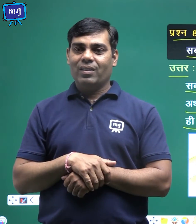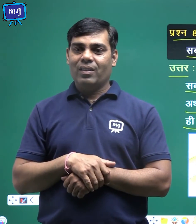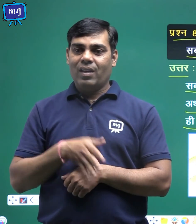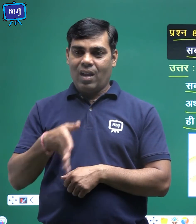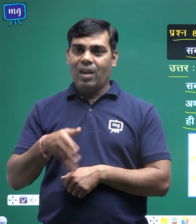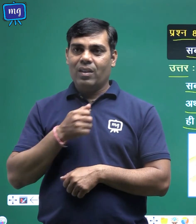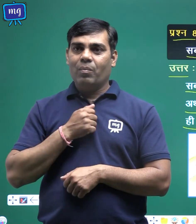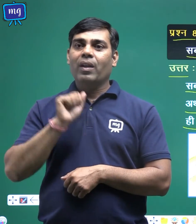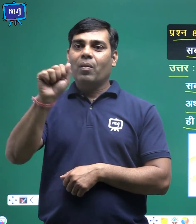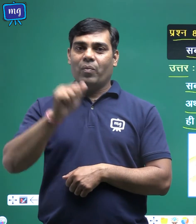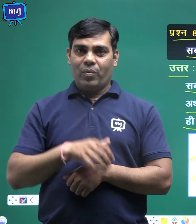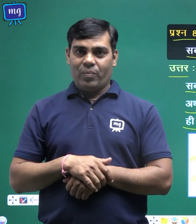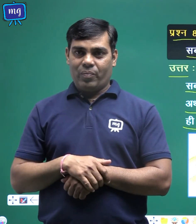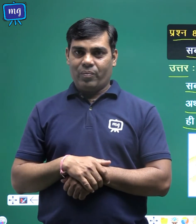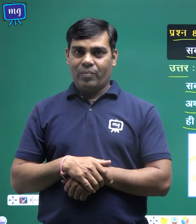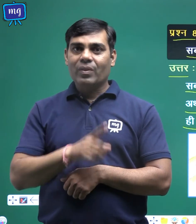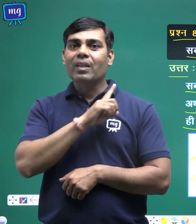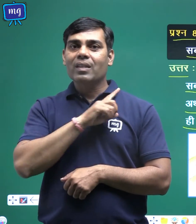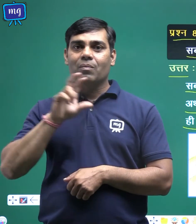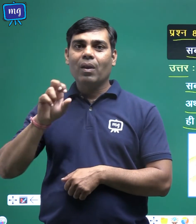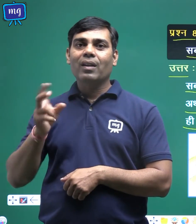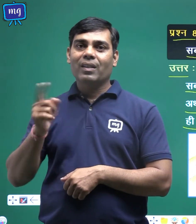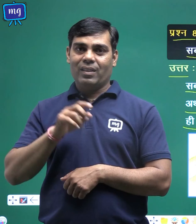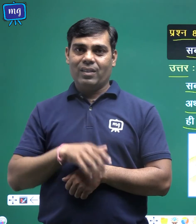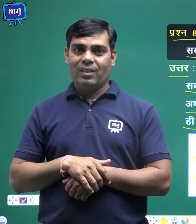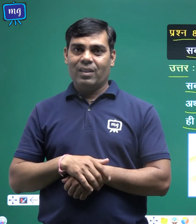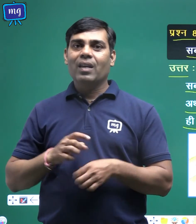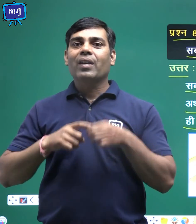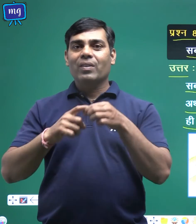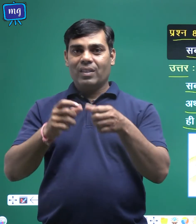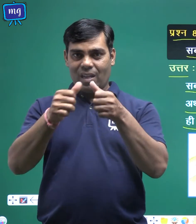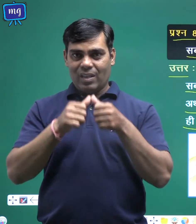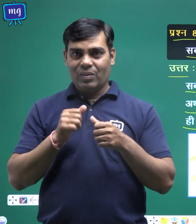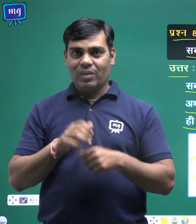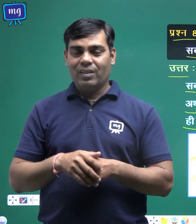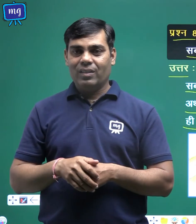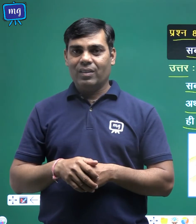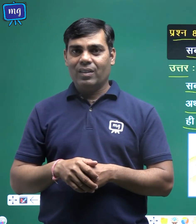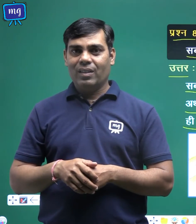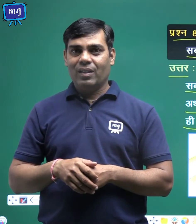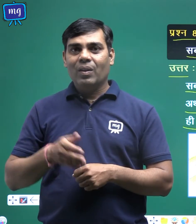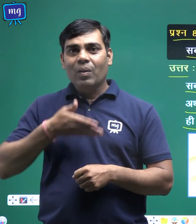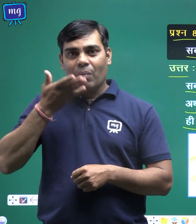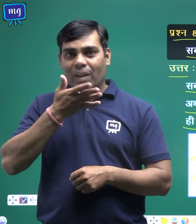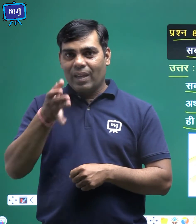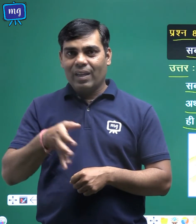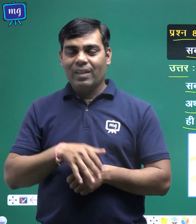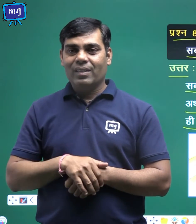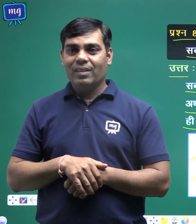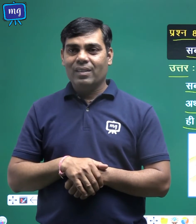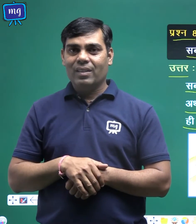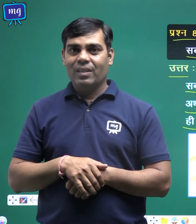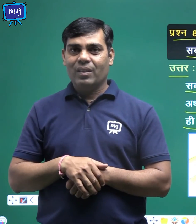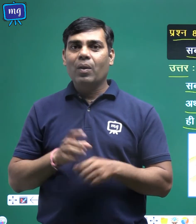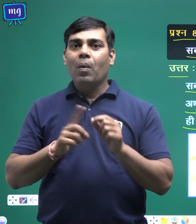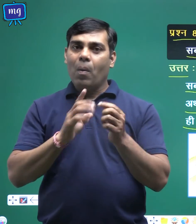आज हमने आपको इस पाठ के प्रश्न उत्तर करवाए हैं। प्रथम